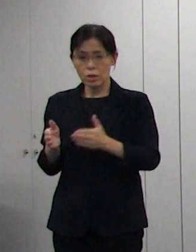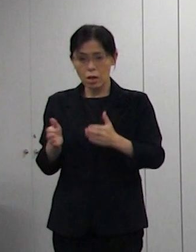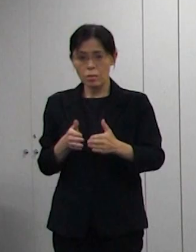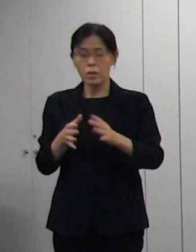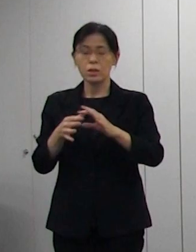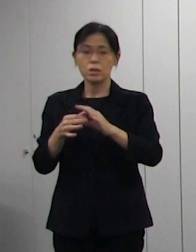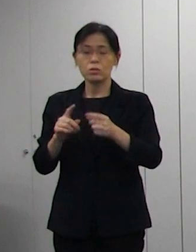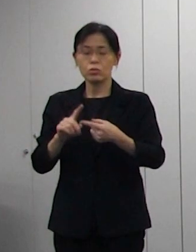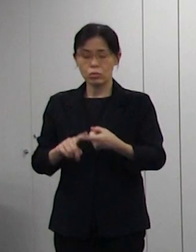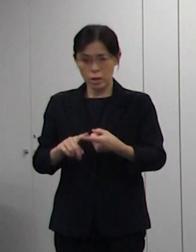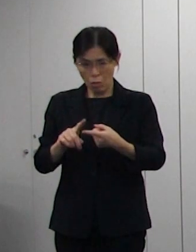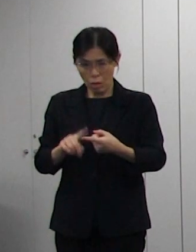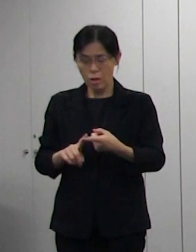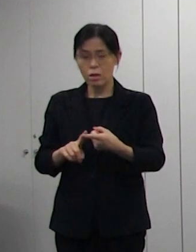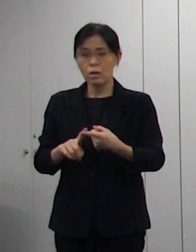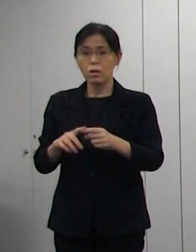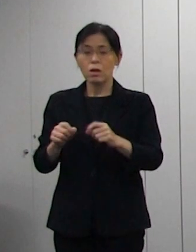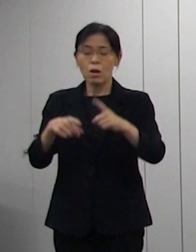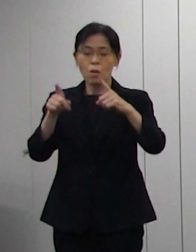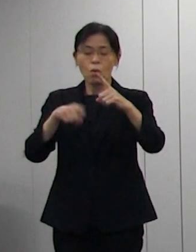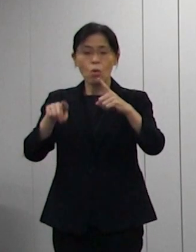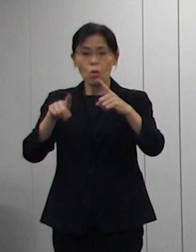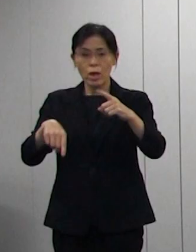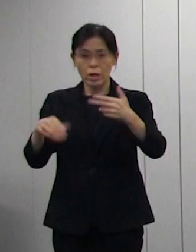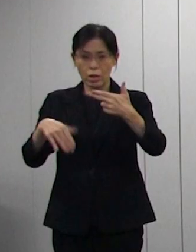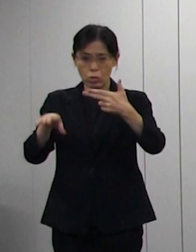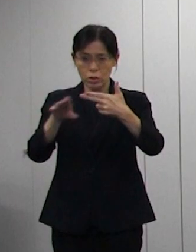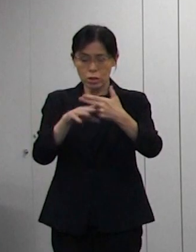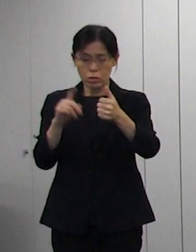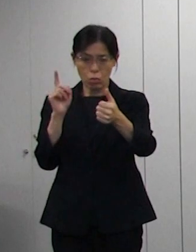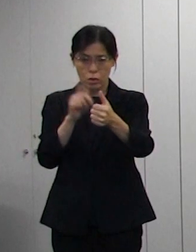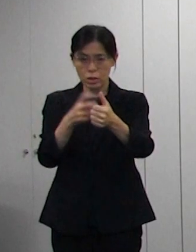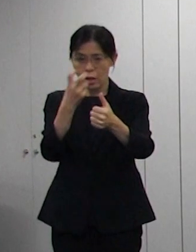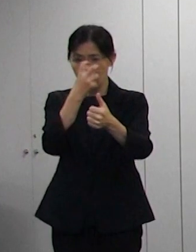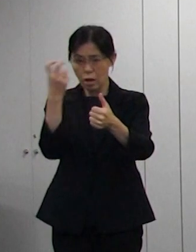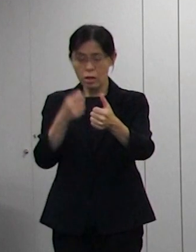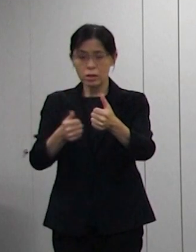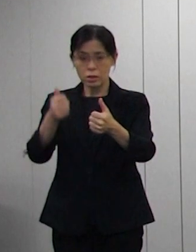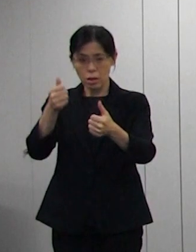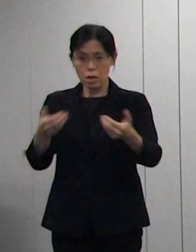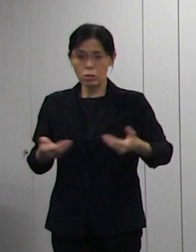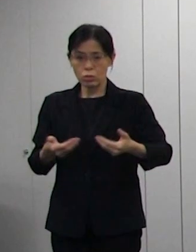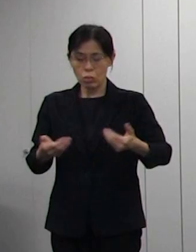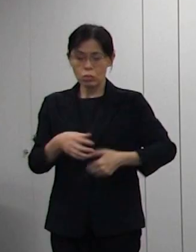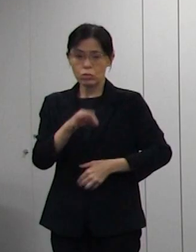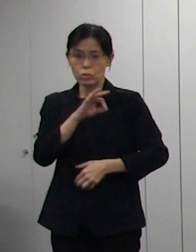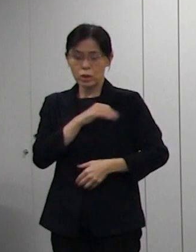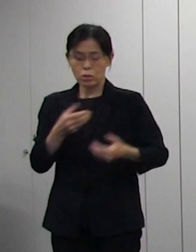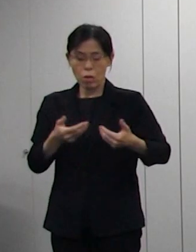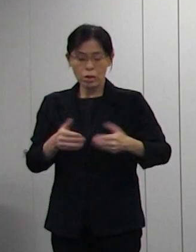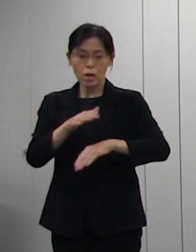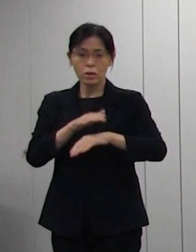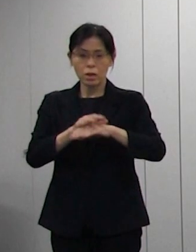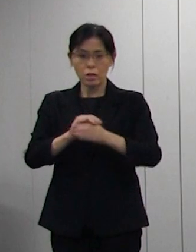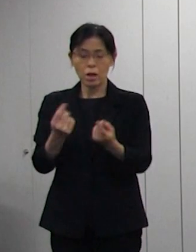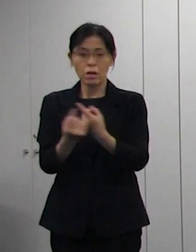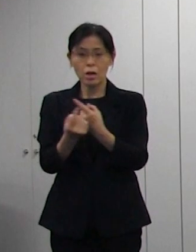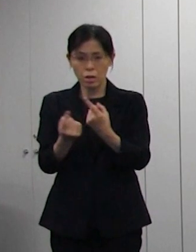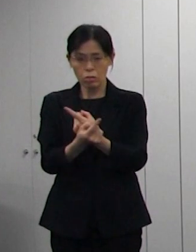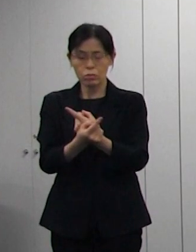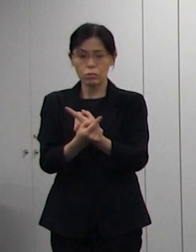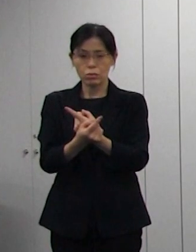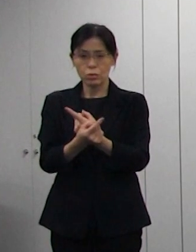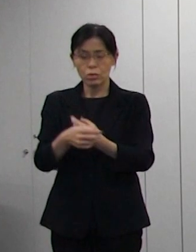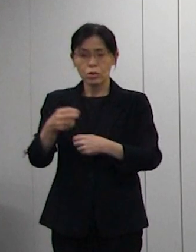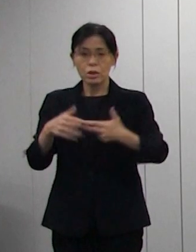例については、公の施設の指定管理者職員の働き方改革および